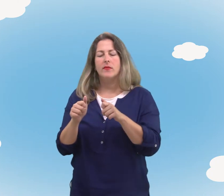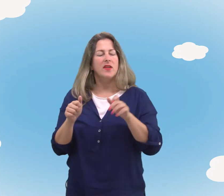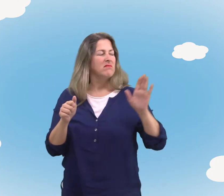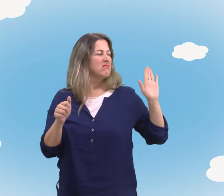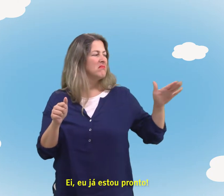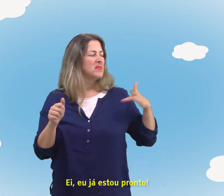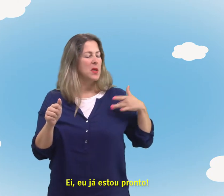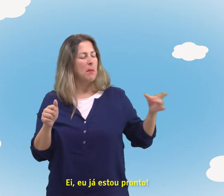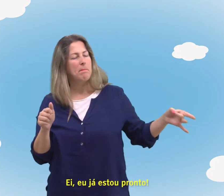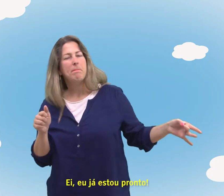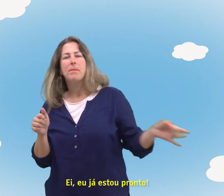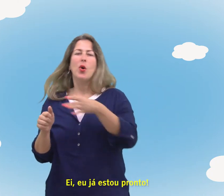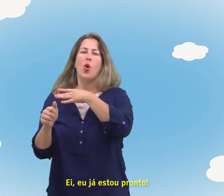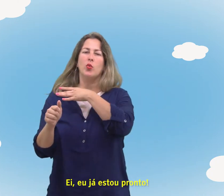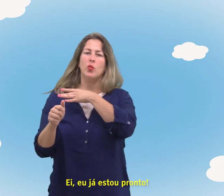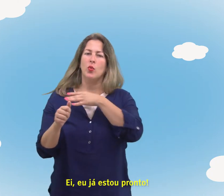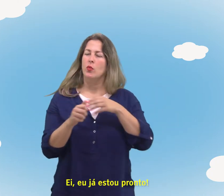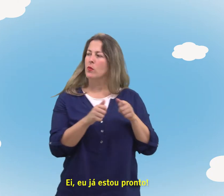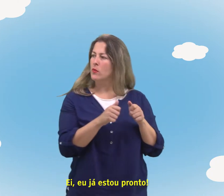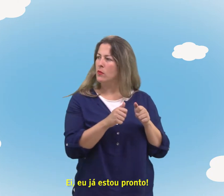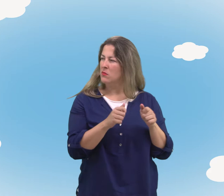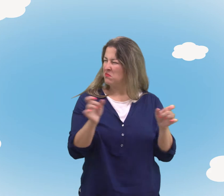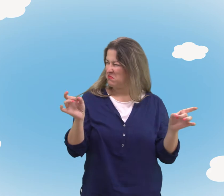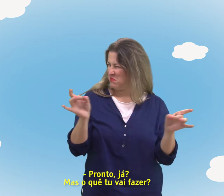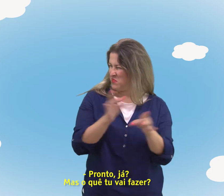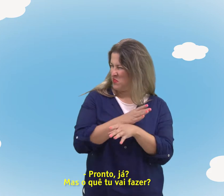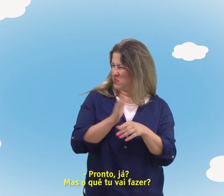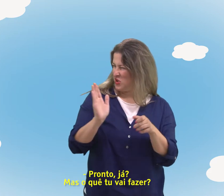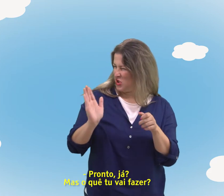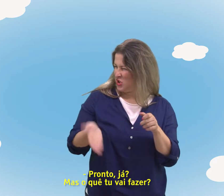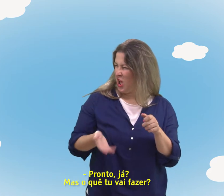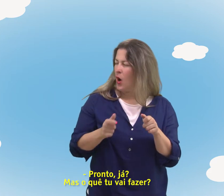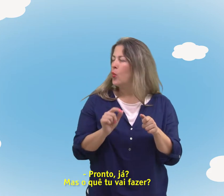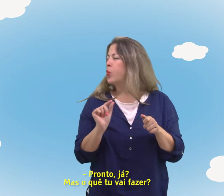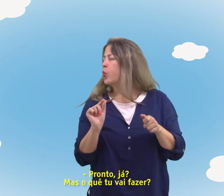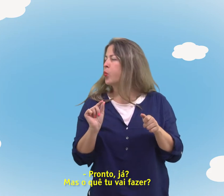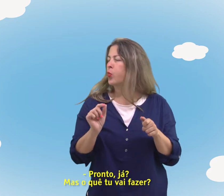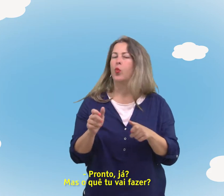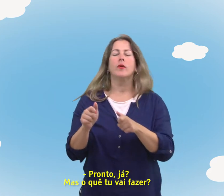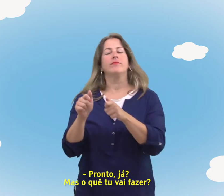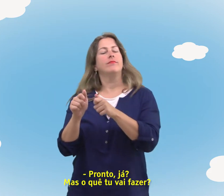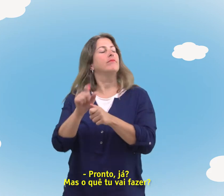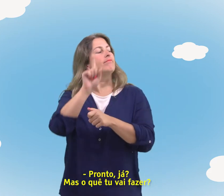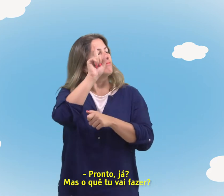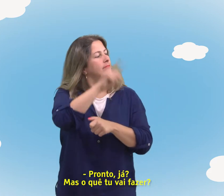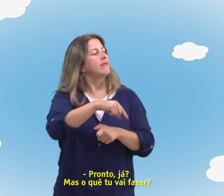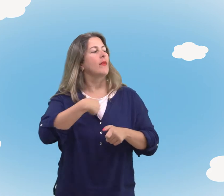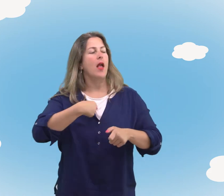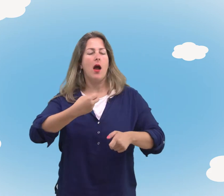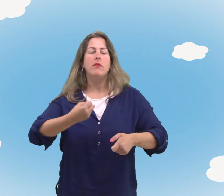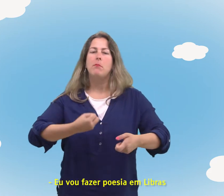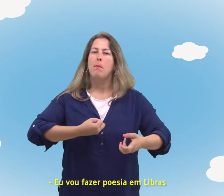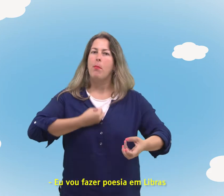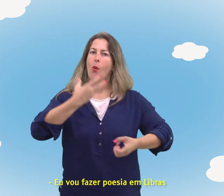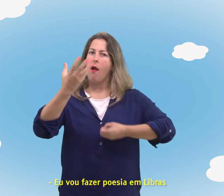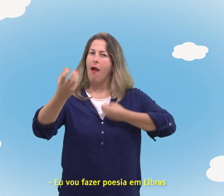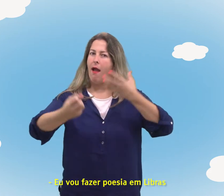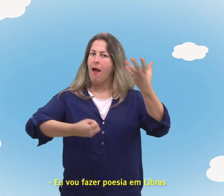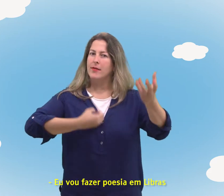ei eu já está pronta pronto já mas o que vai fazer eu vou fazer